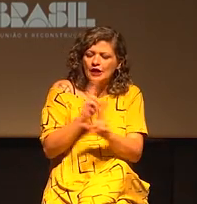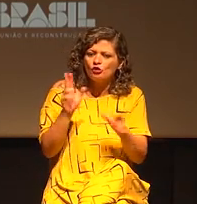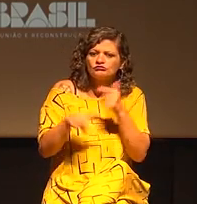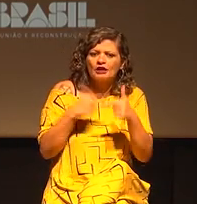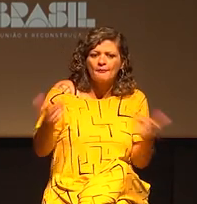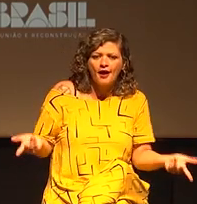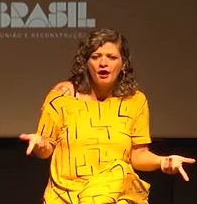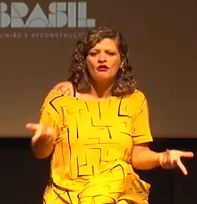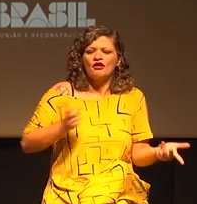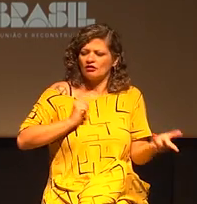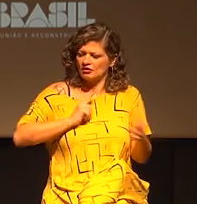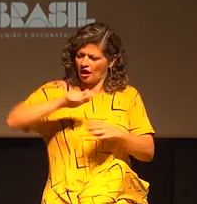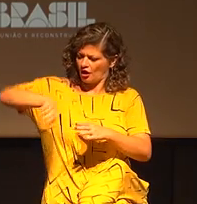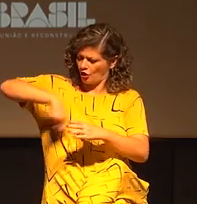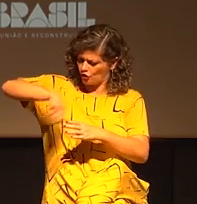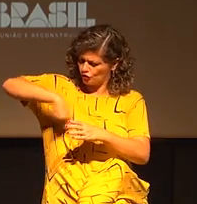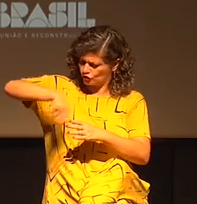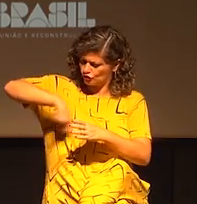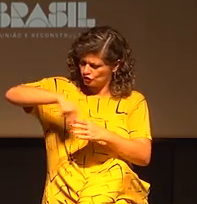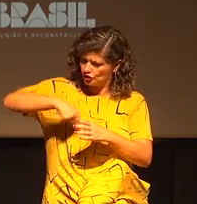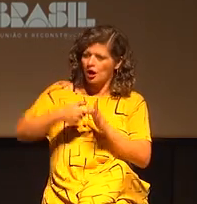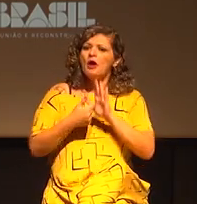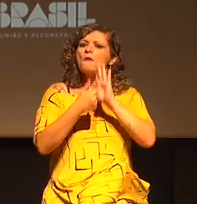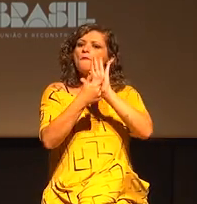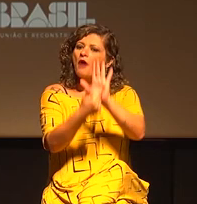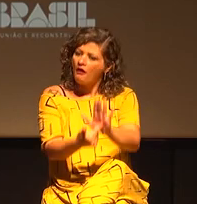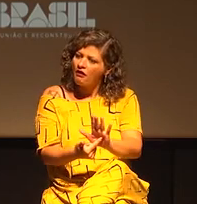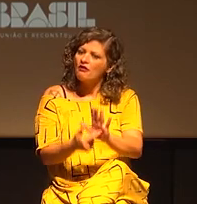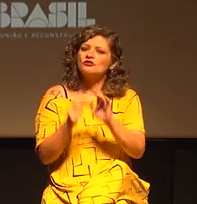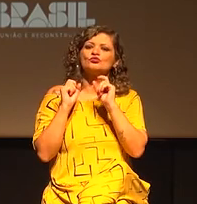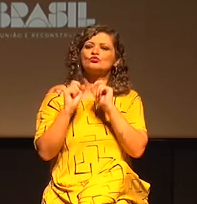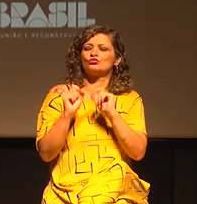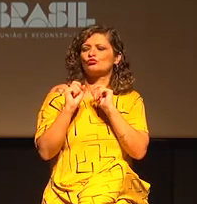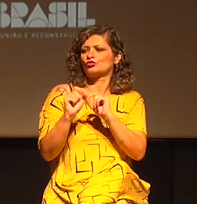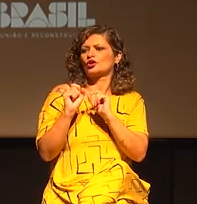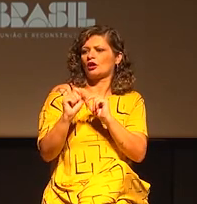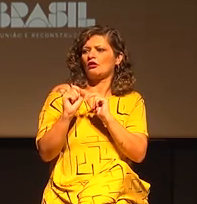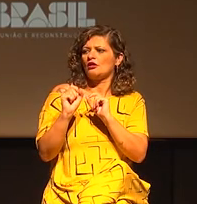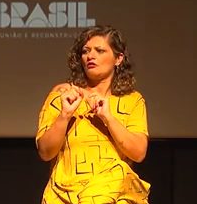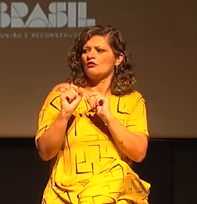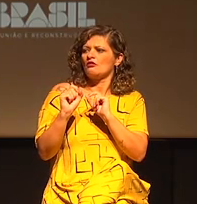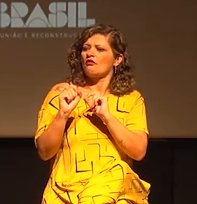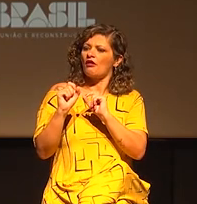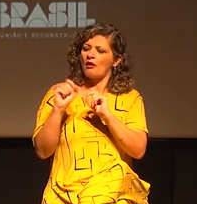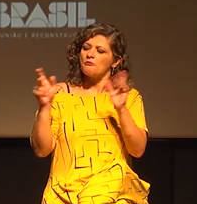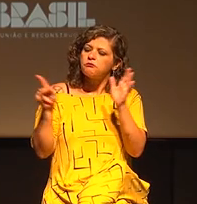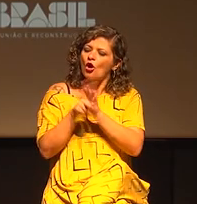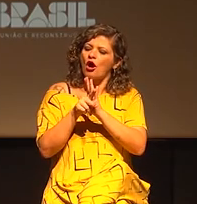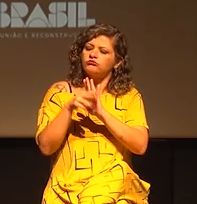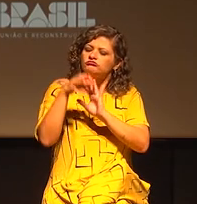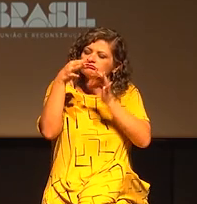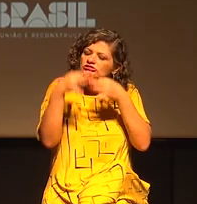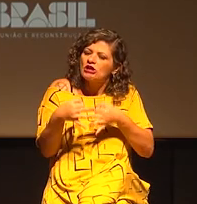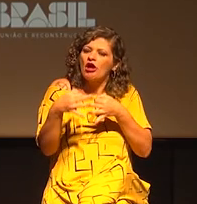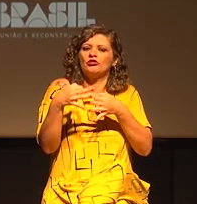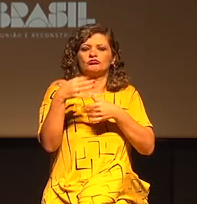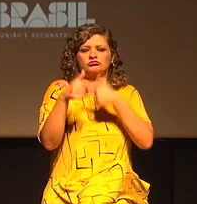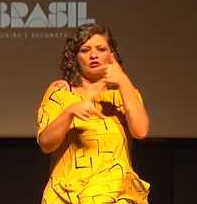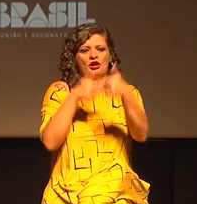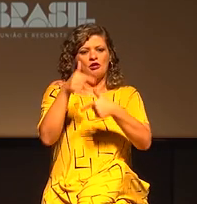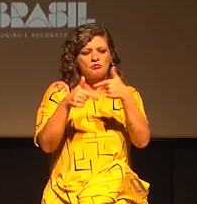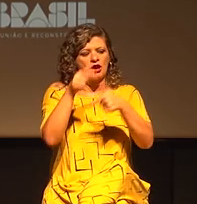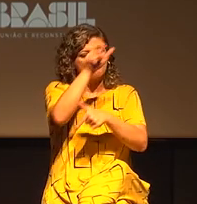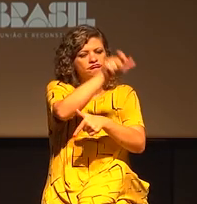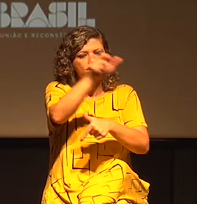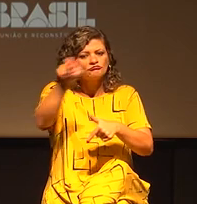né então ter essas cozinhas que também mostrem a necessidade da da da regularização do trabalho direitinho né de todo mundo todos os